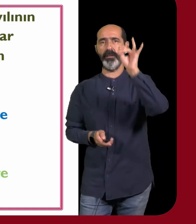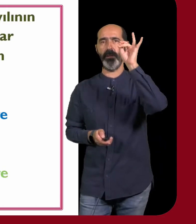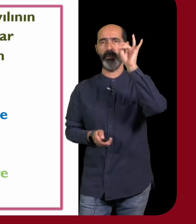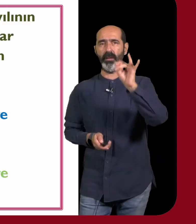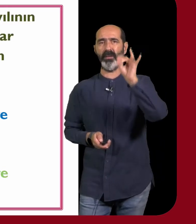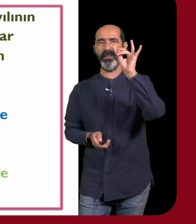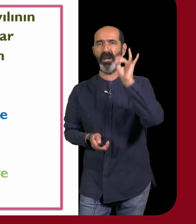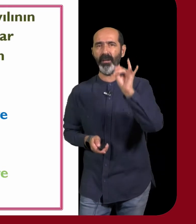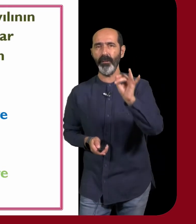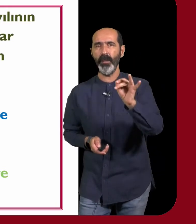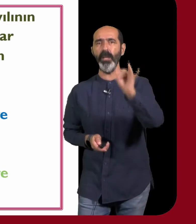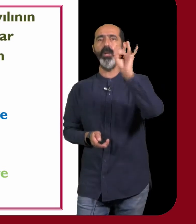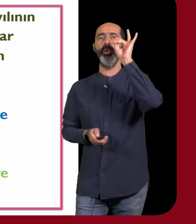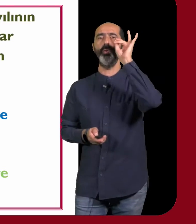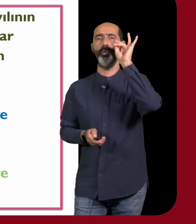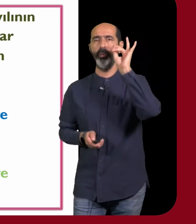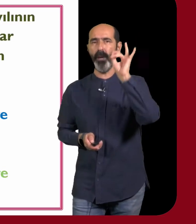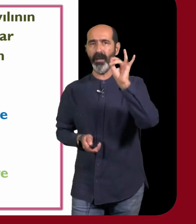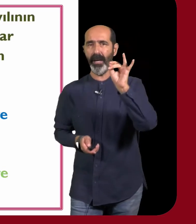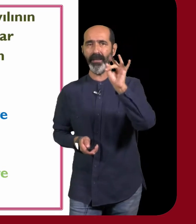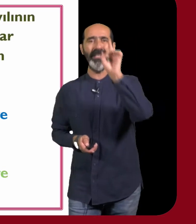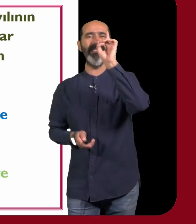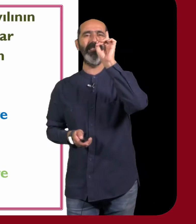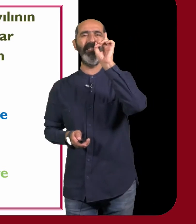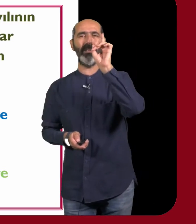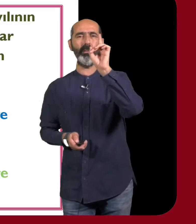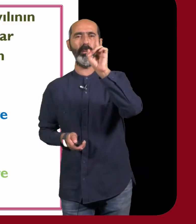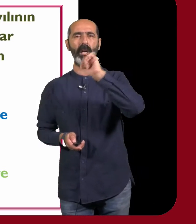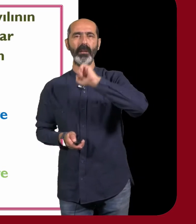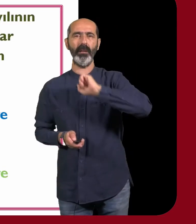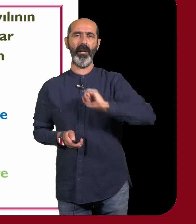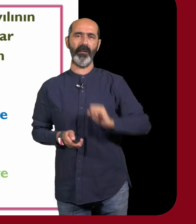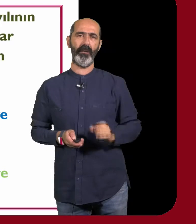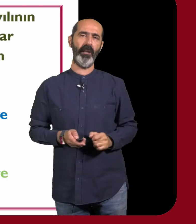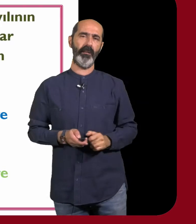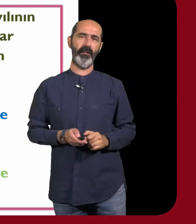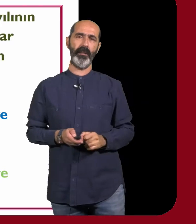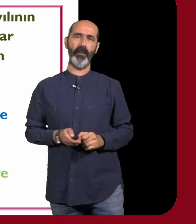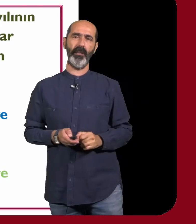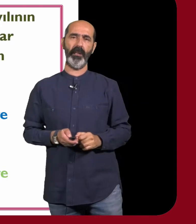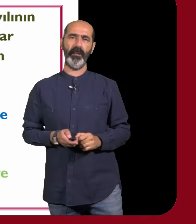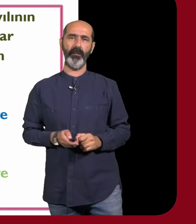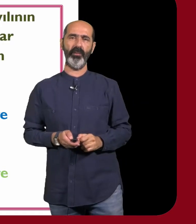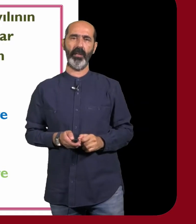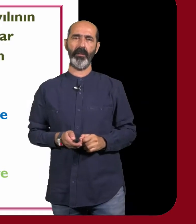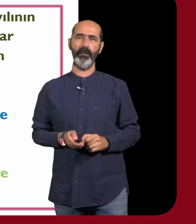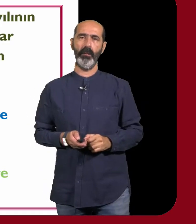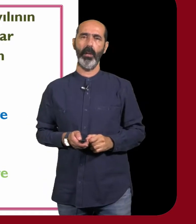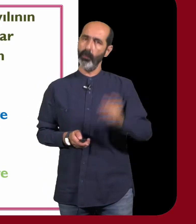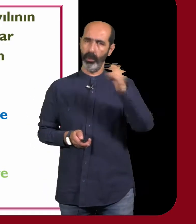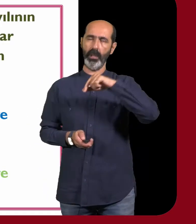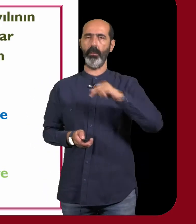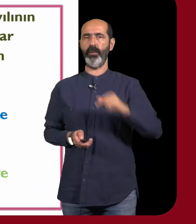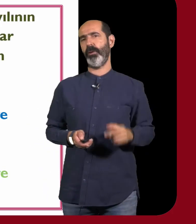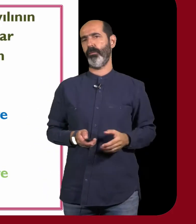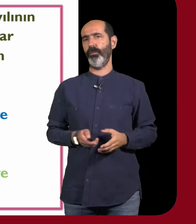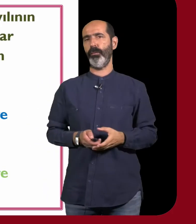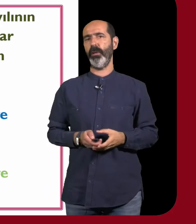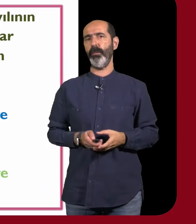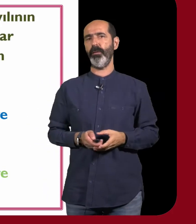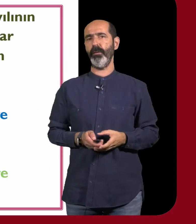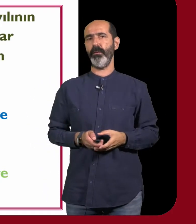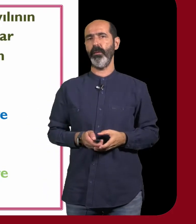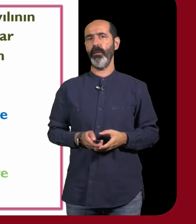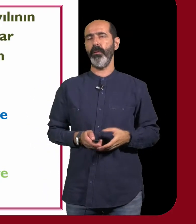yılı esasına göre takvimi Sümerler zigguratları sayesinde meydana getirmişlerdir buradan yola